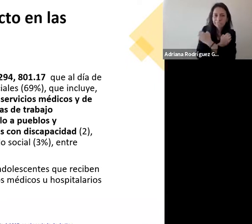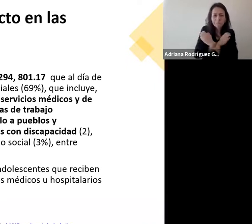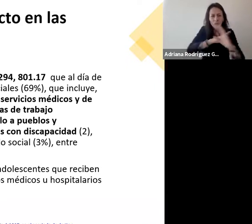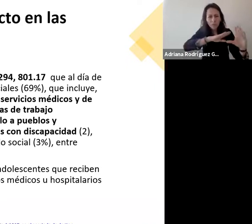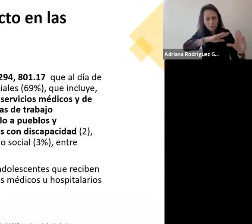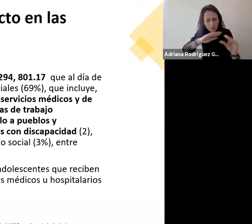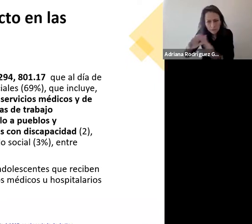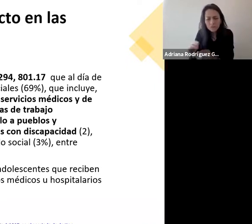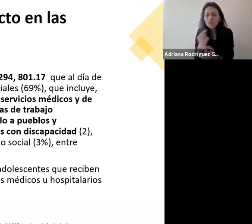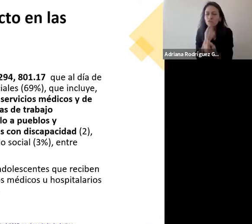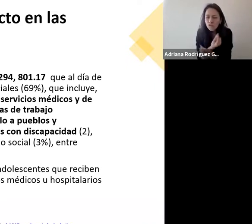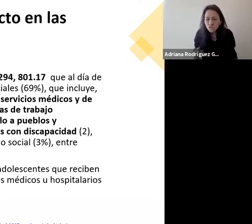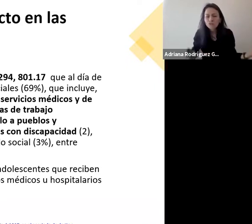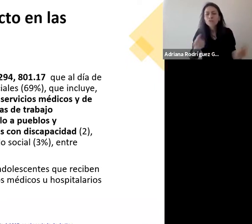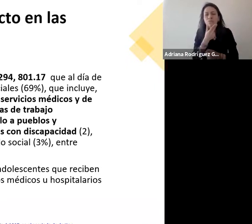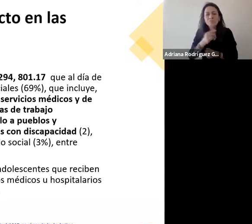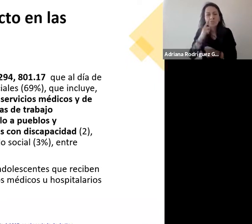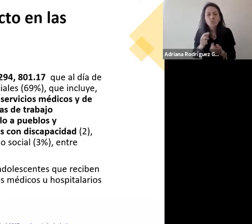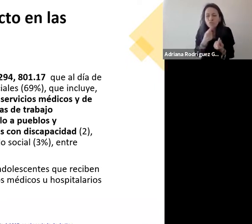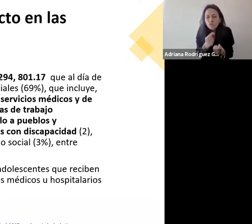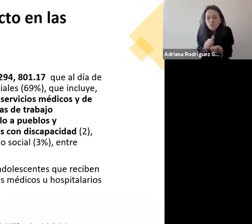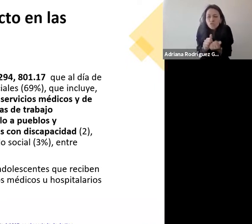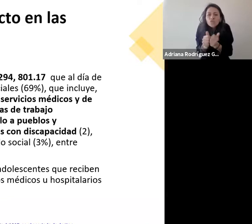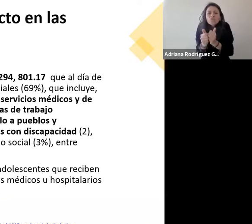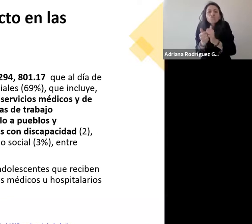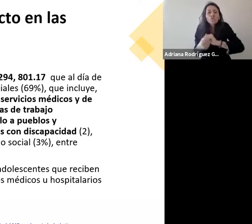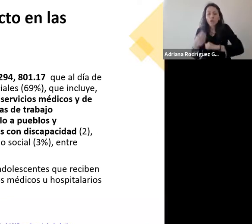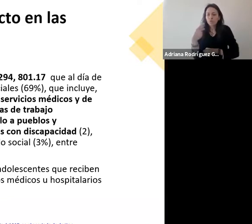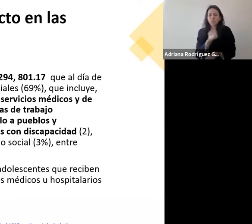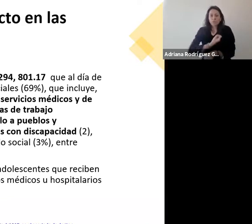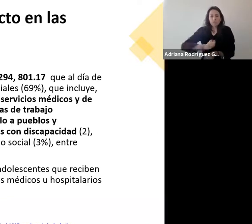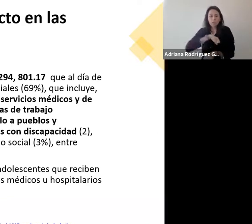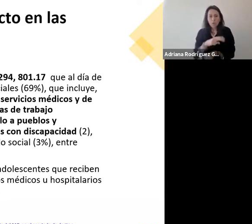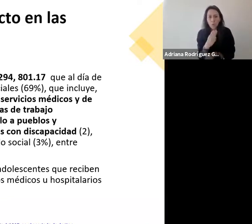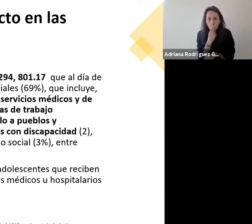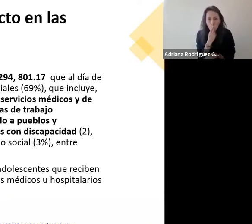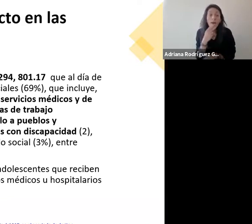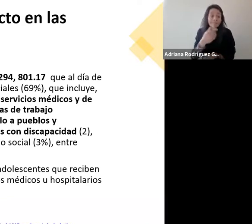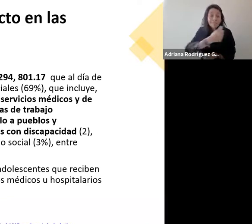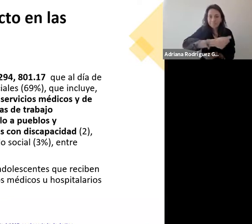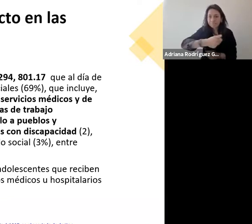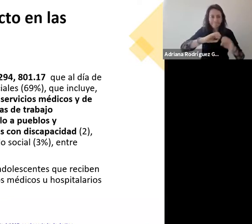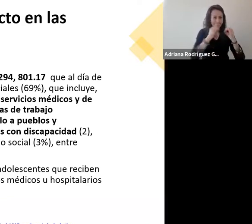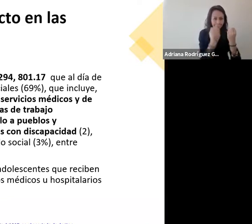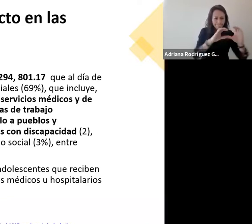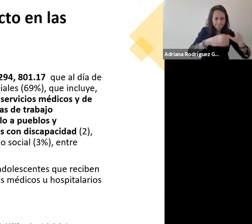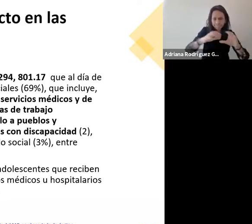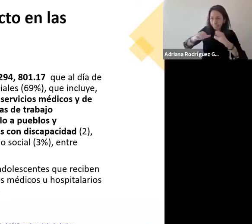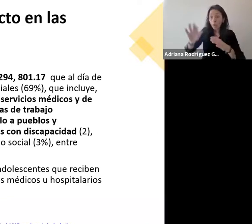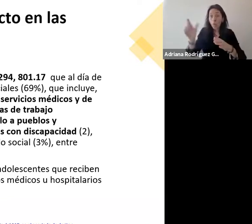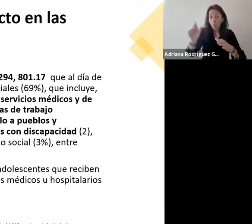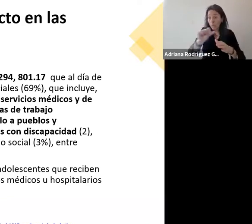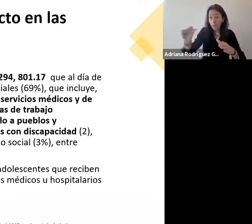de niños, niñas y adolescentes, que son quienes, el tipo de organizaciones que recibiendo donativos de